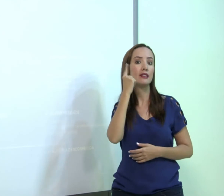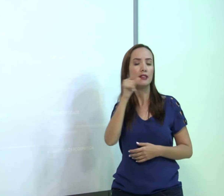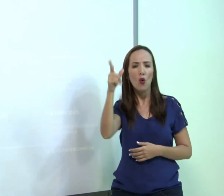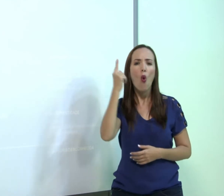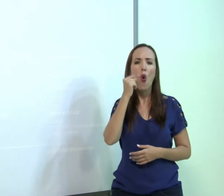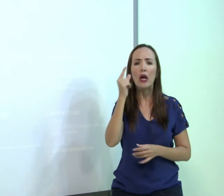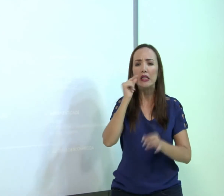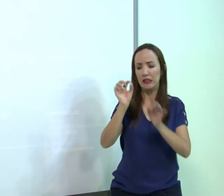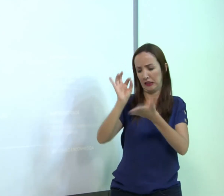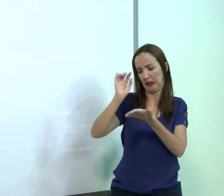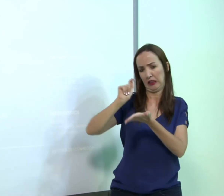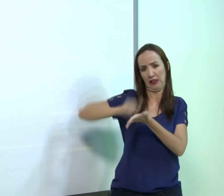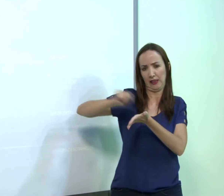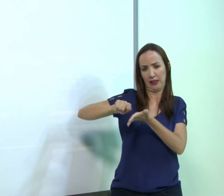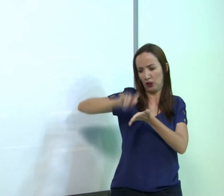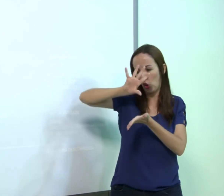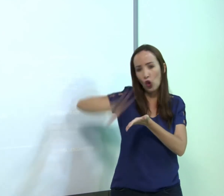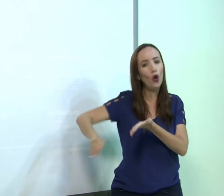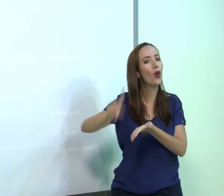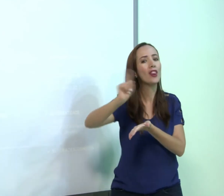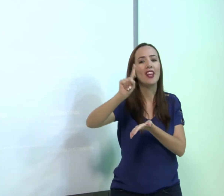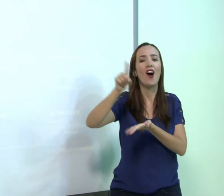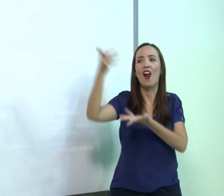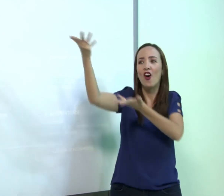organização, feita por Ronice.